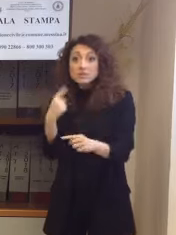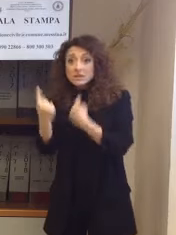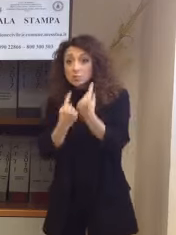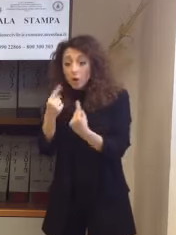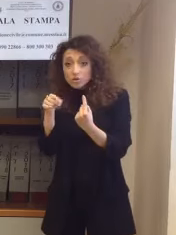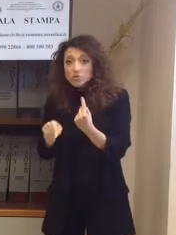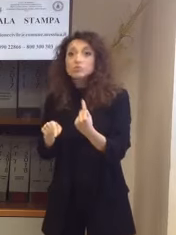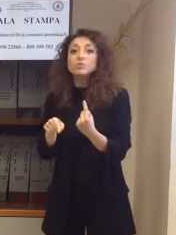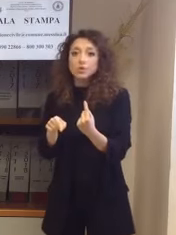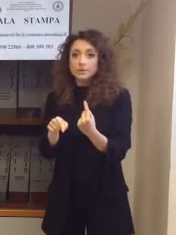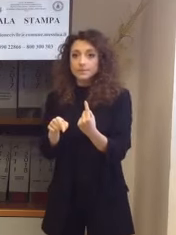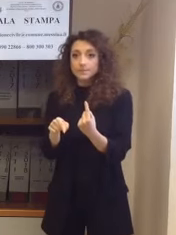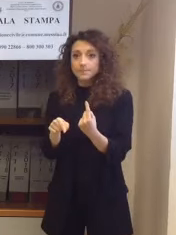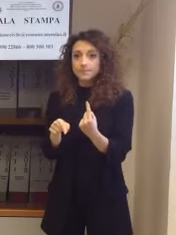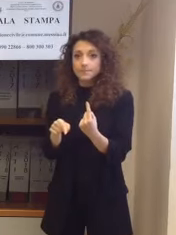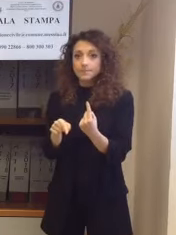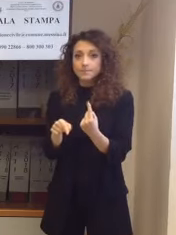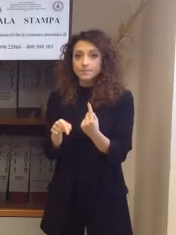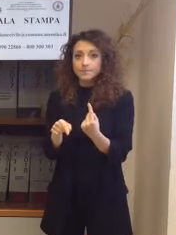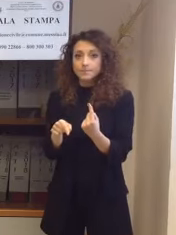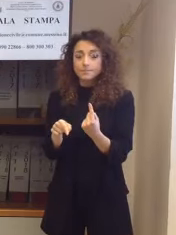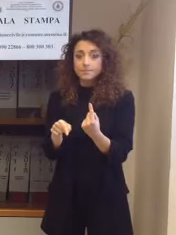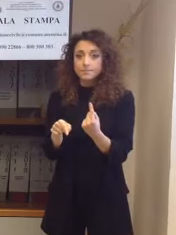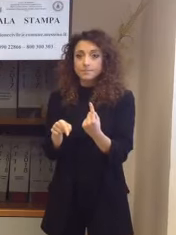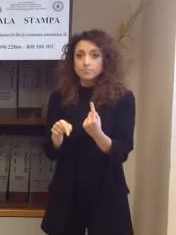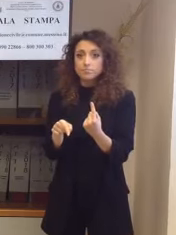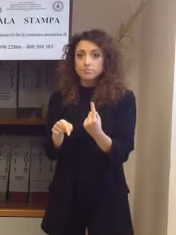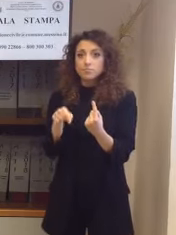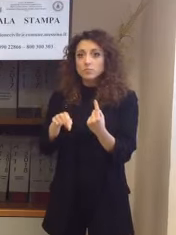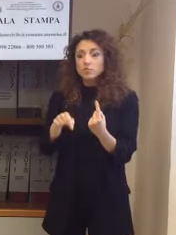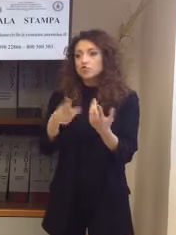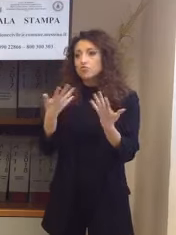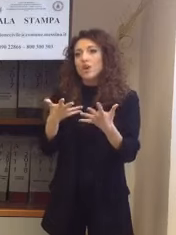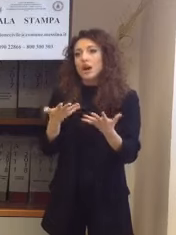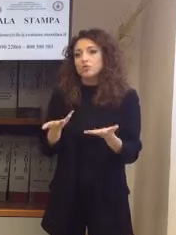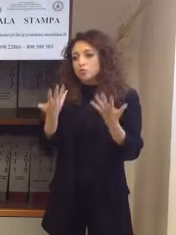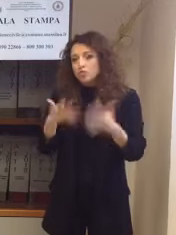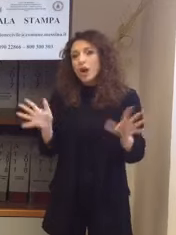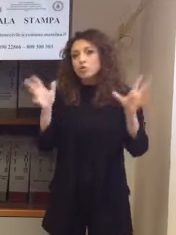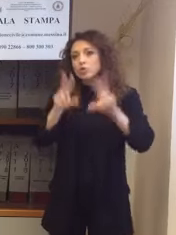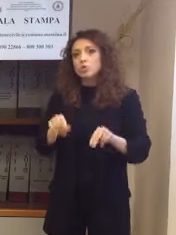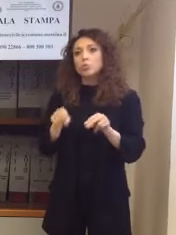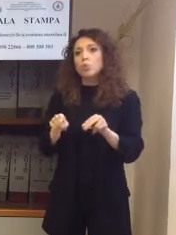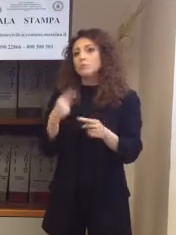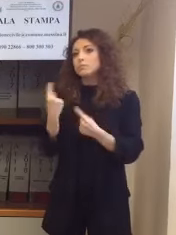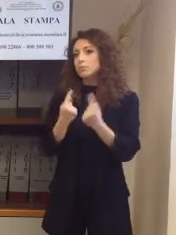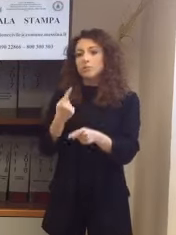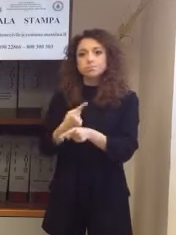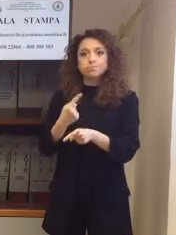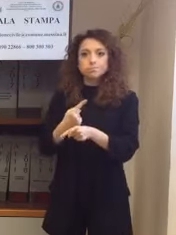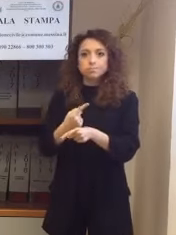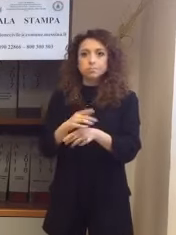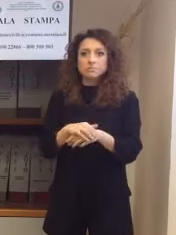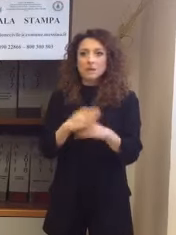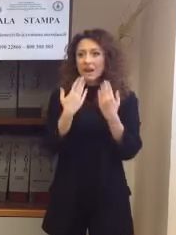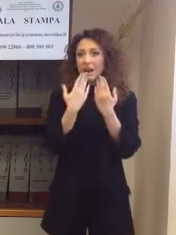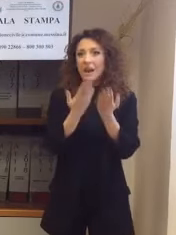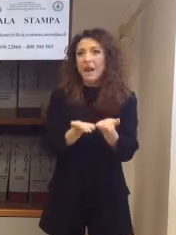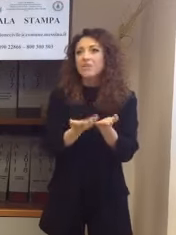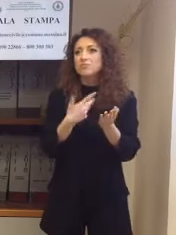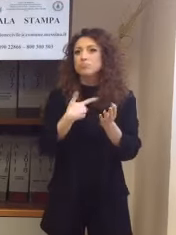la situazione che oggi si è registrata per l'ennesima volta. Nave piena di macchine e